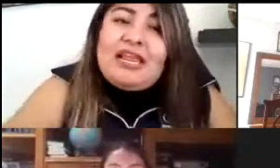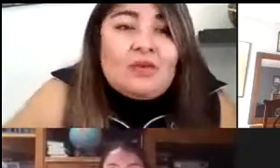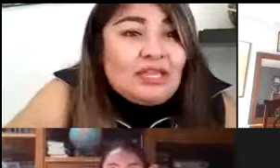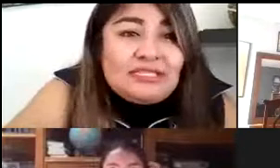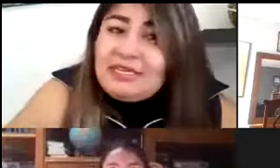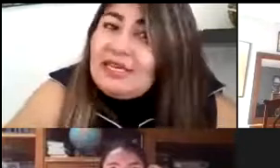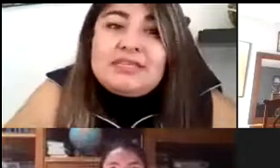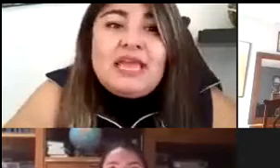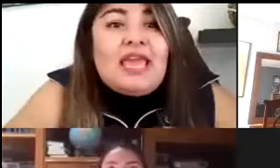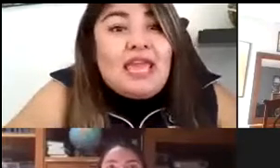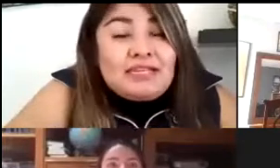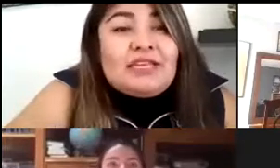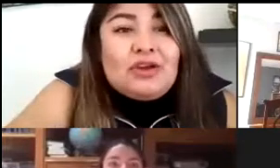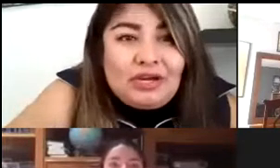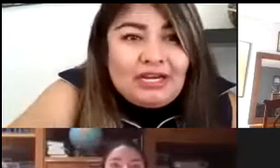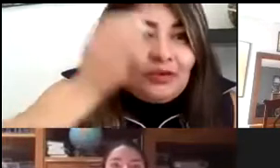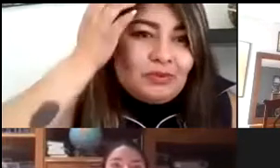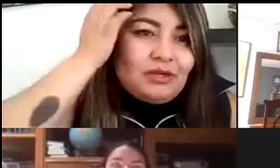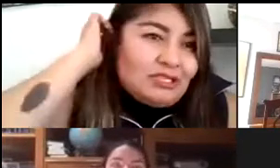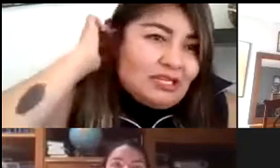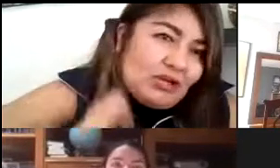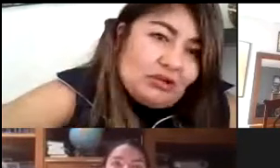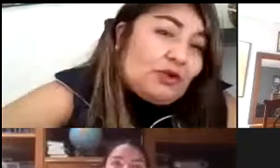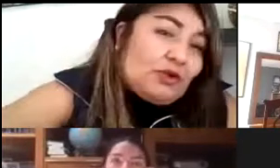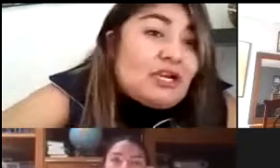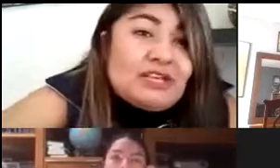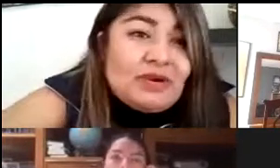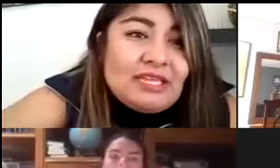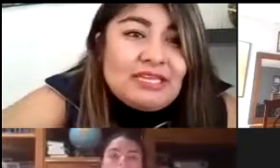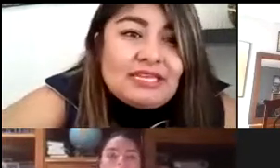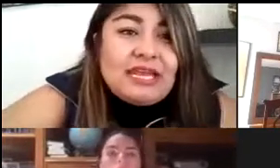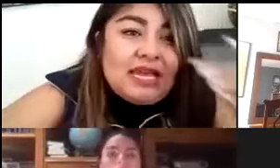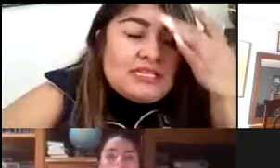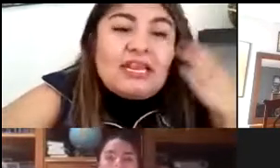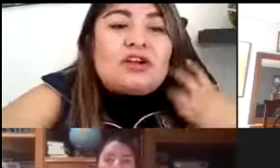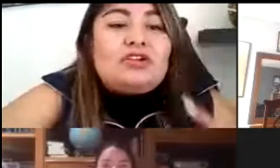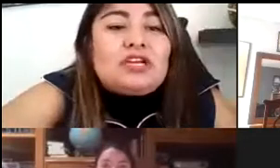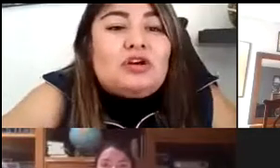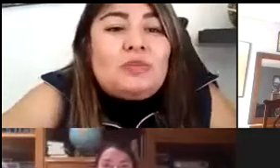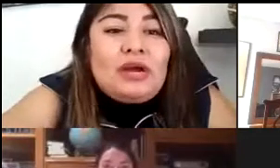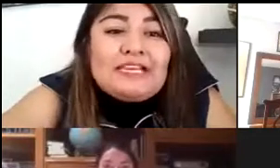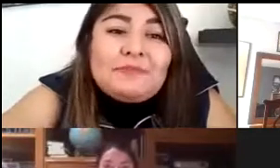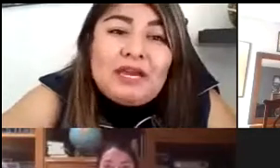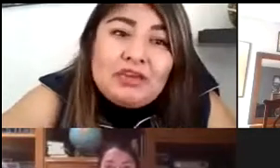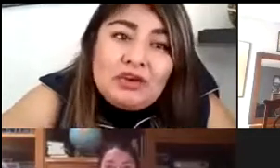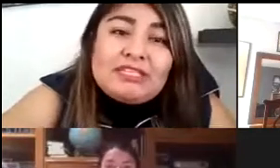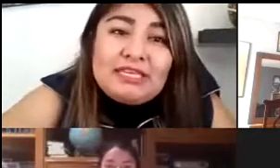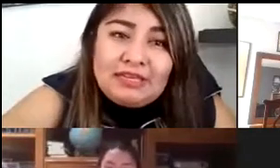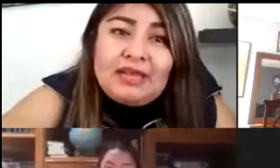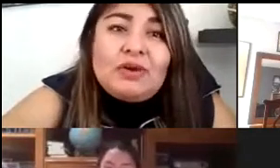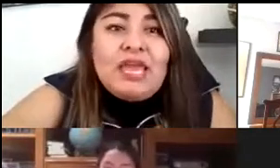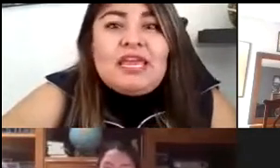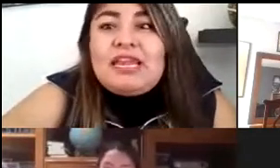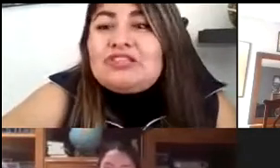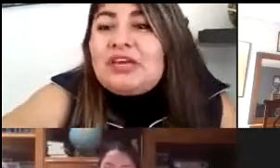la lengua de señas es incorrecto. Bueno, no es incorrecto, pero no es lengua de señas. Se le conoce como español